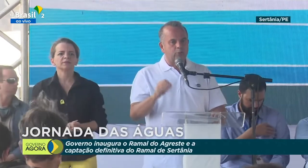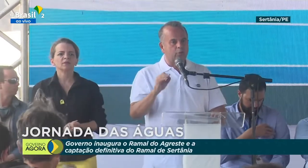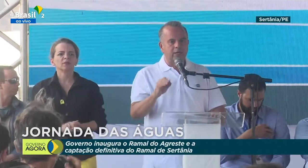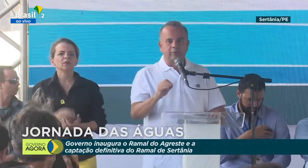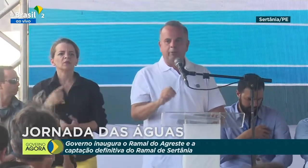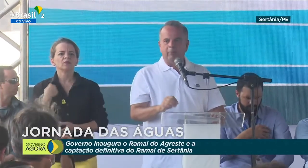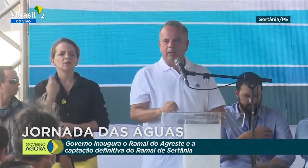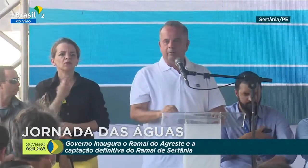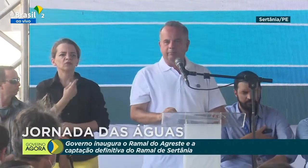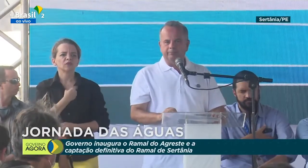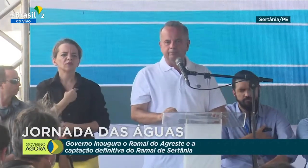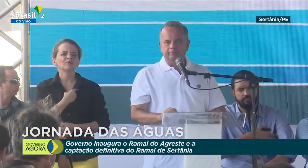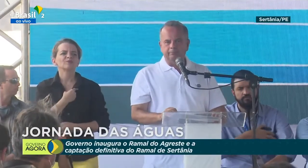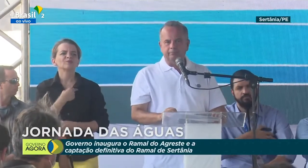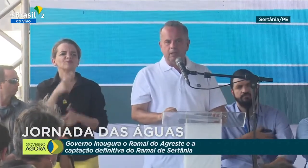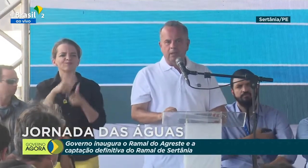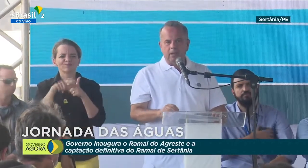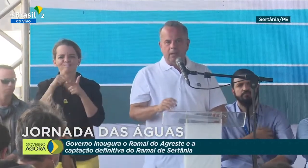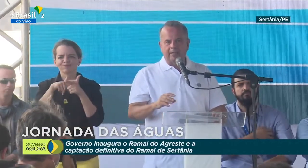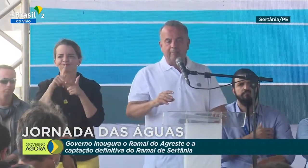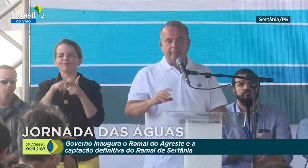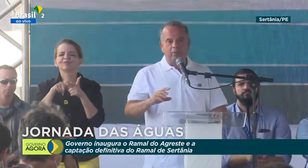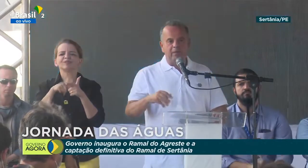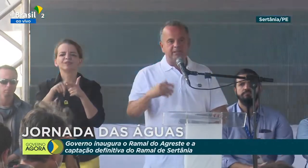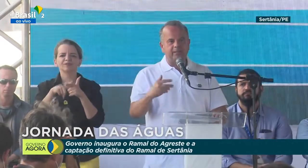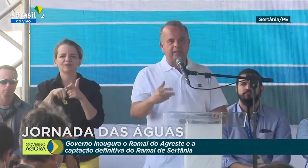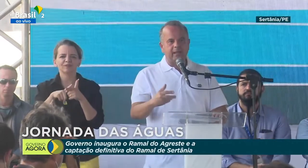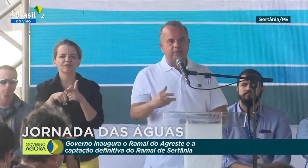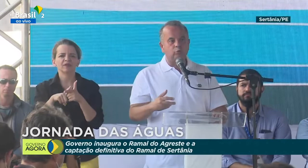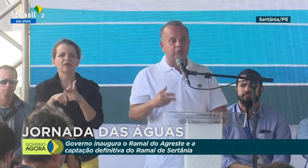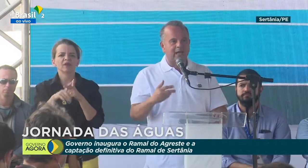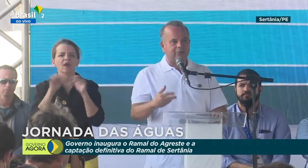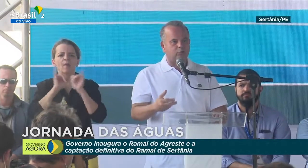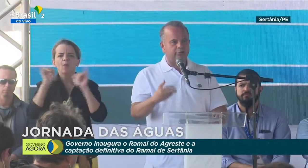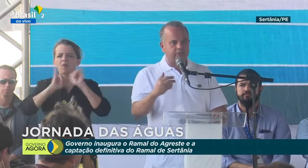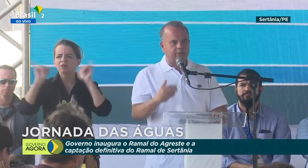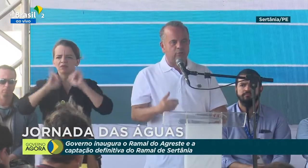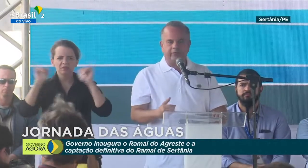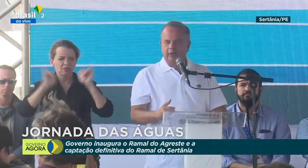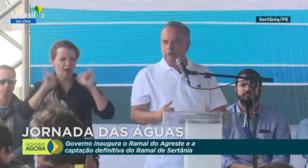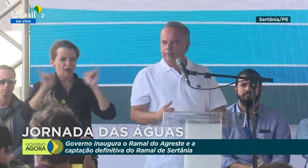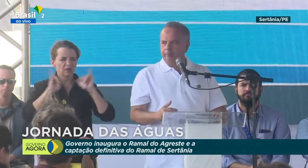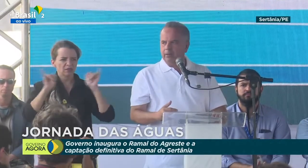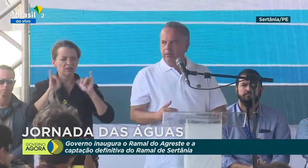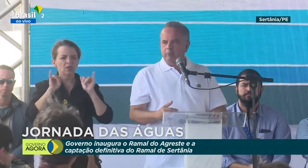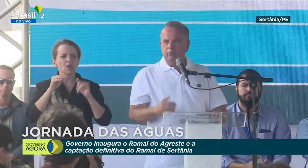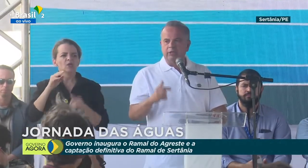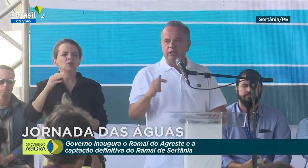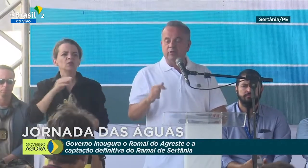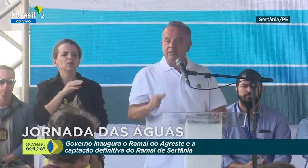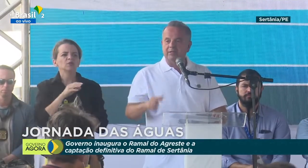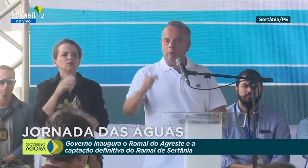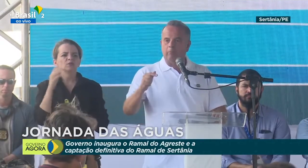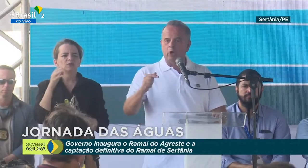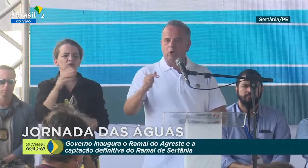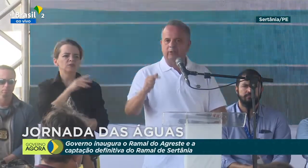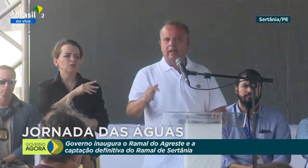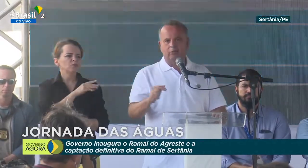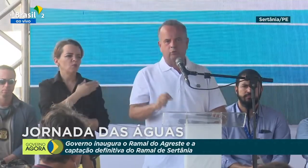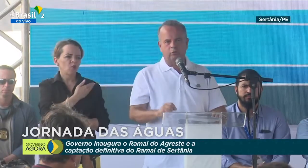nós temos um grande problema. É que a publicidade dos atos desse governo muitas vezes